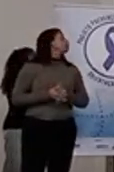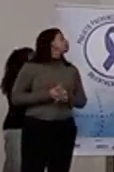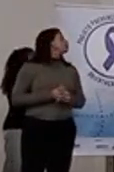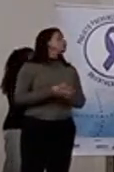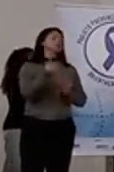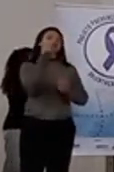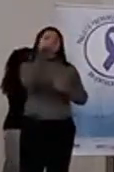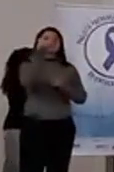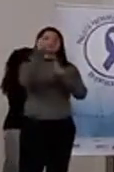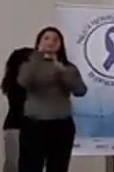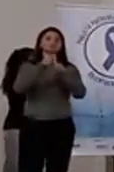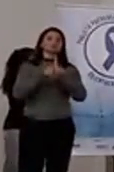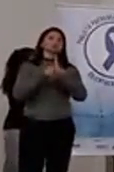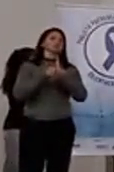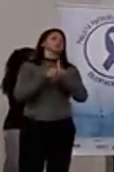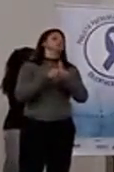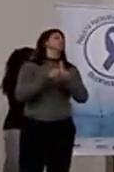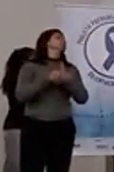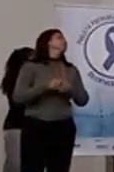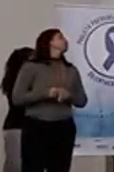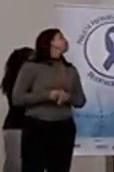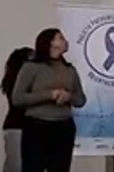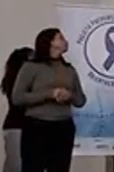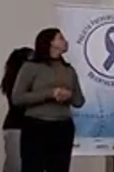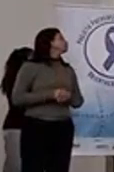6 meses.